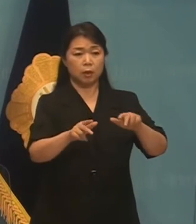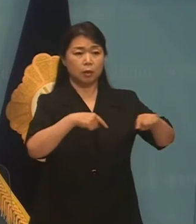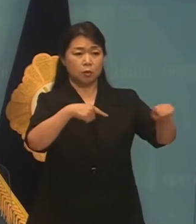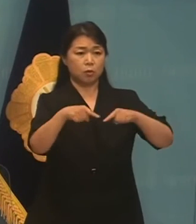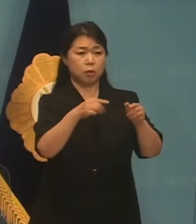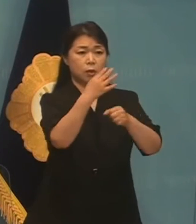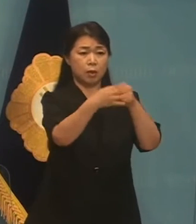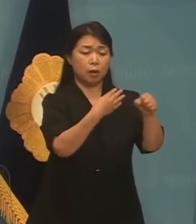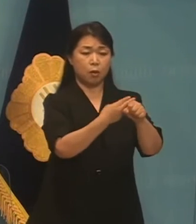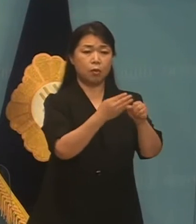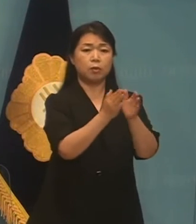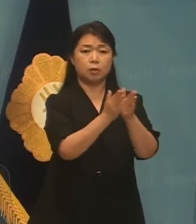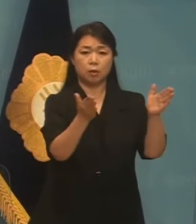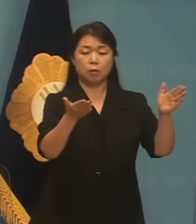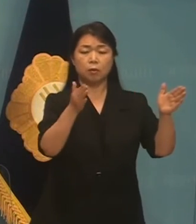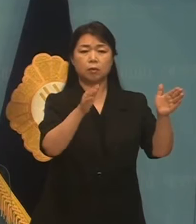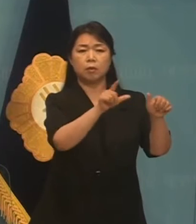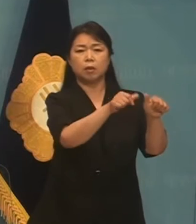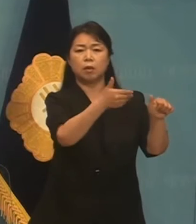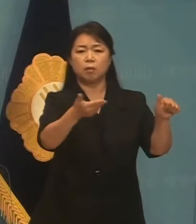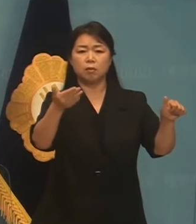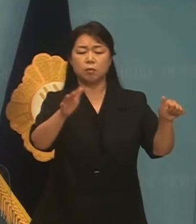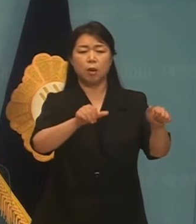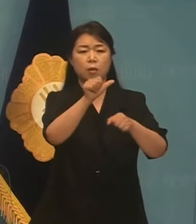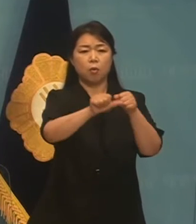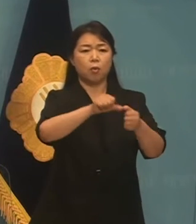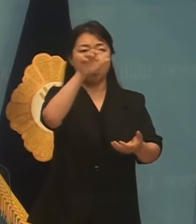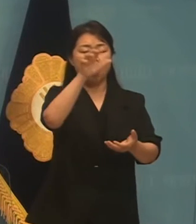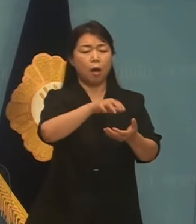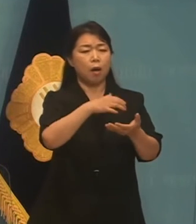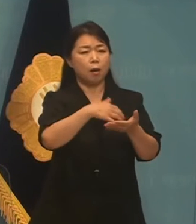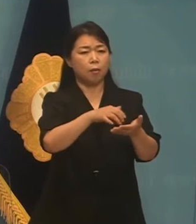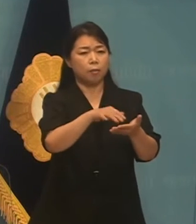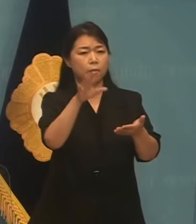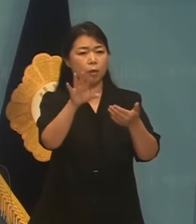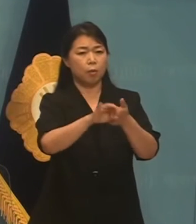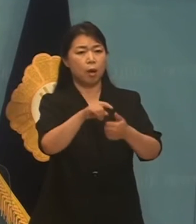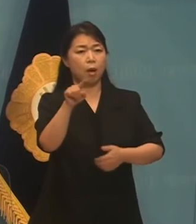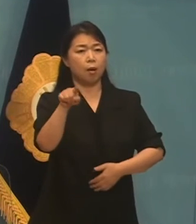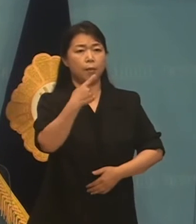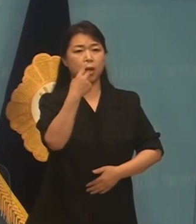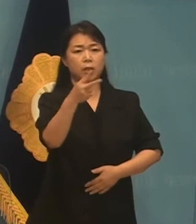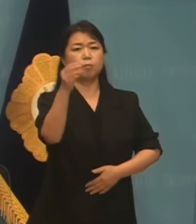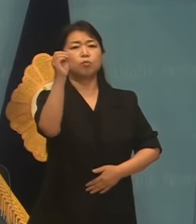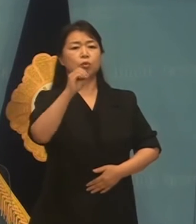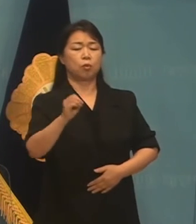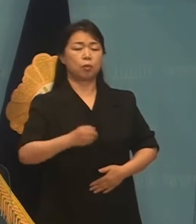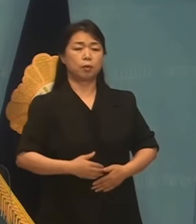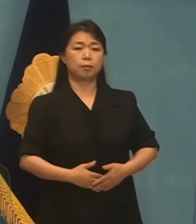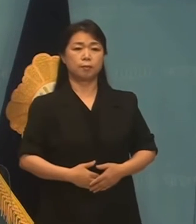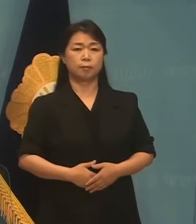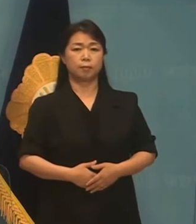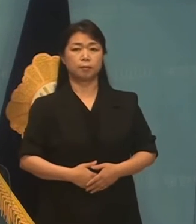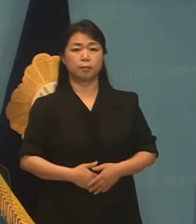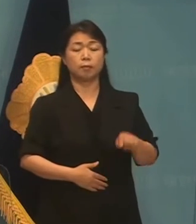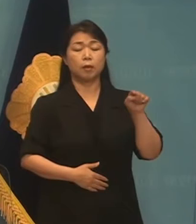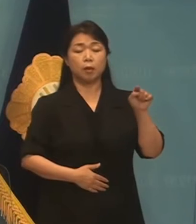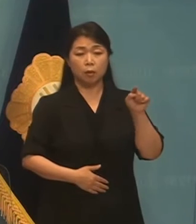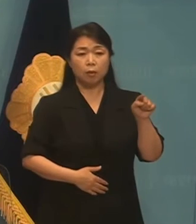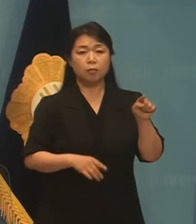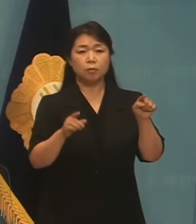4년이 지났지만 이를 임기 5년으로 추산하면 102%에 달합니다. 이는